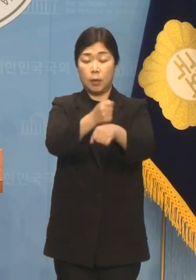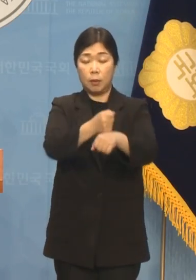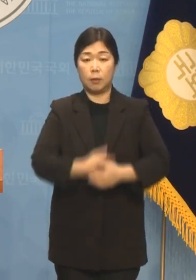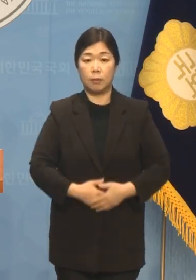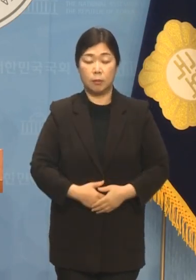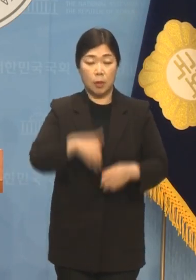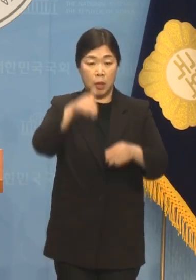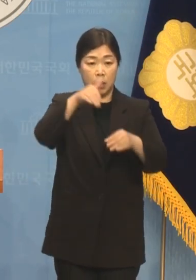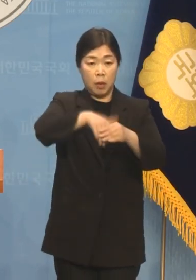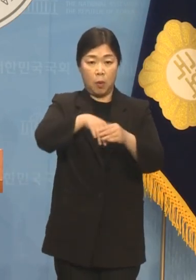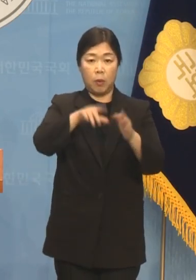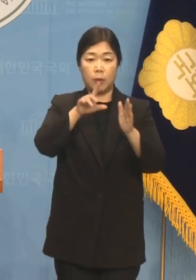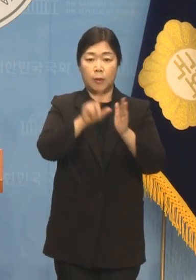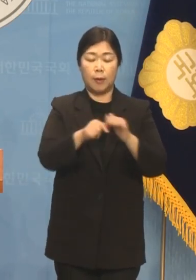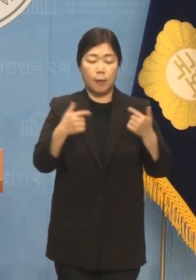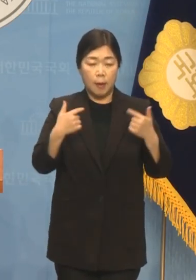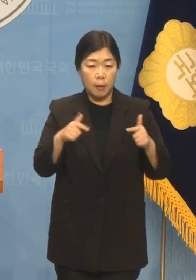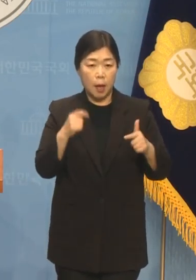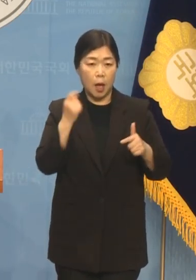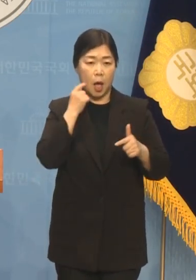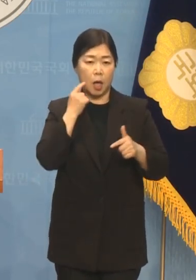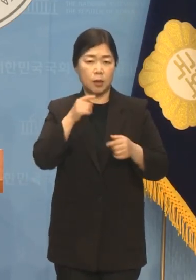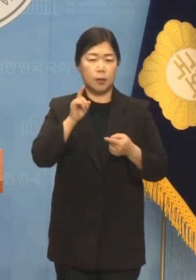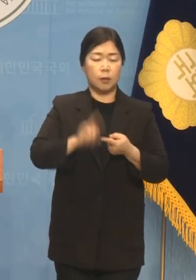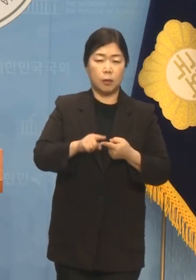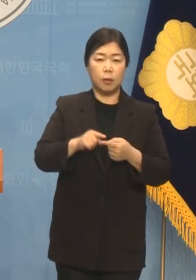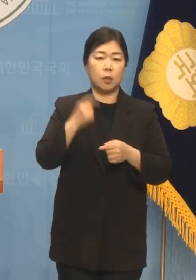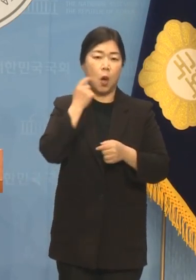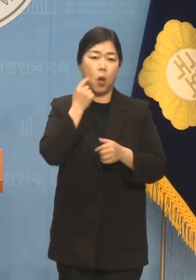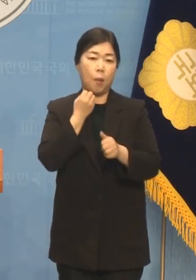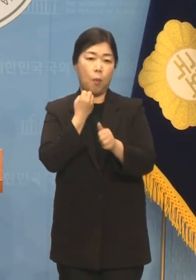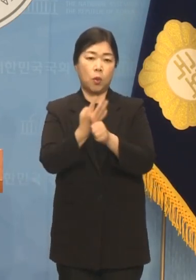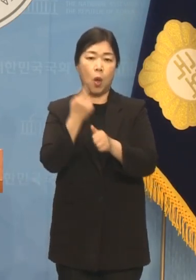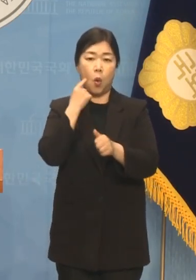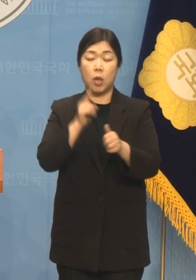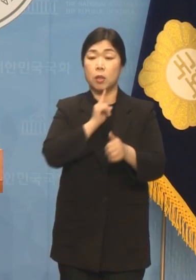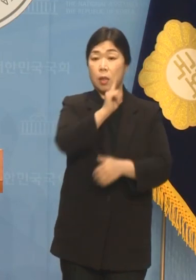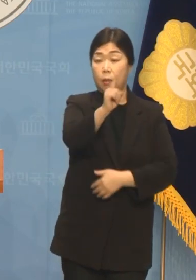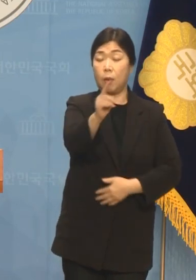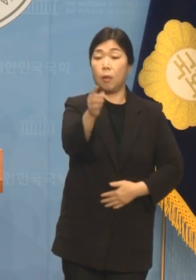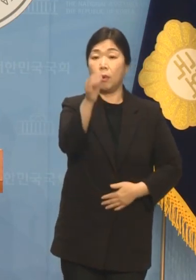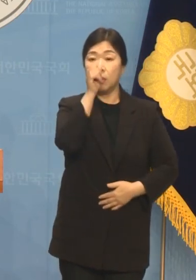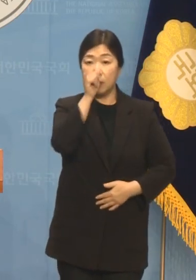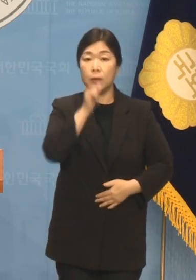선거철에는 항상 악의적인 허위 폭로 및 허위 제보가 있었습니다.